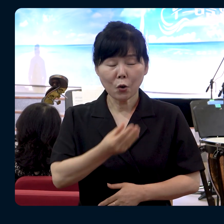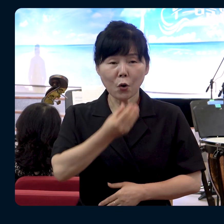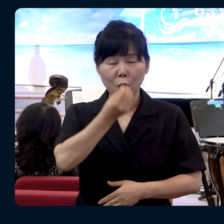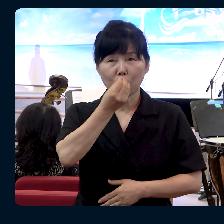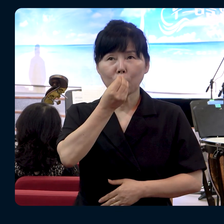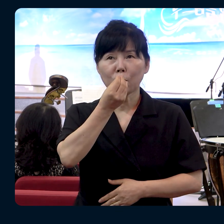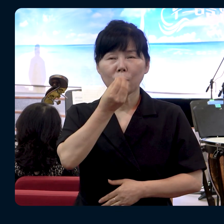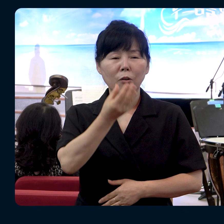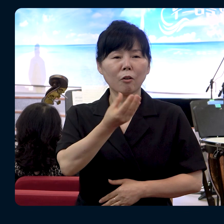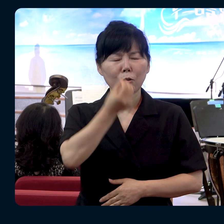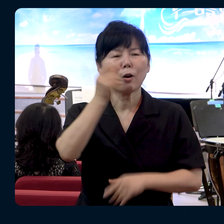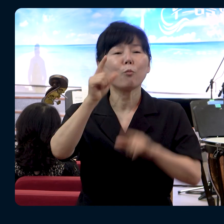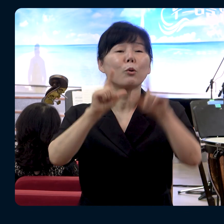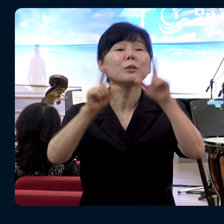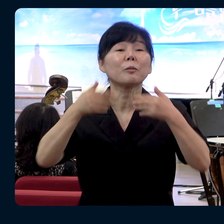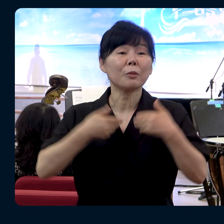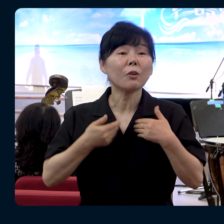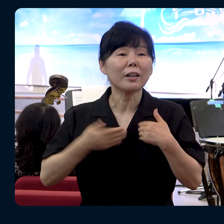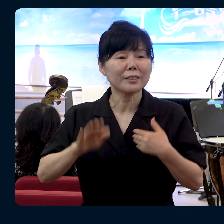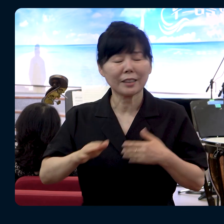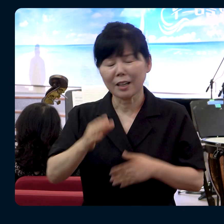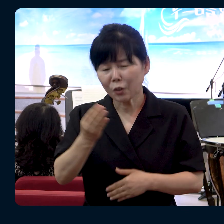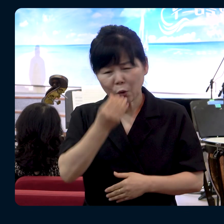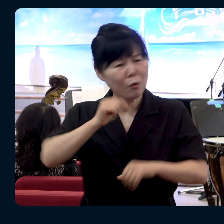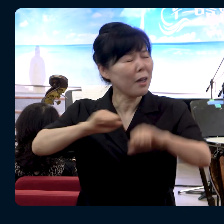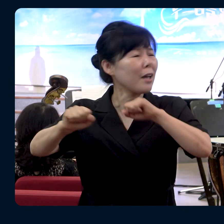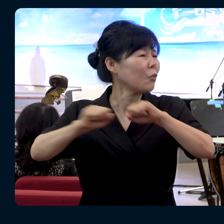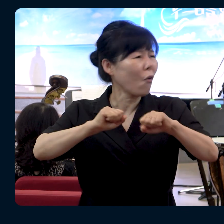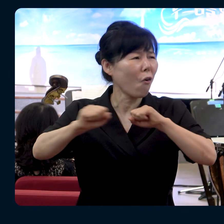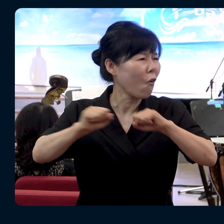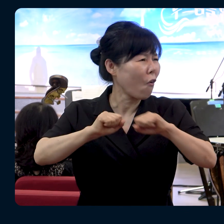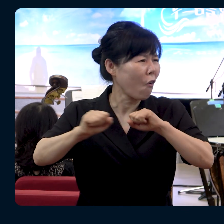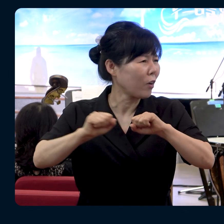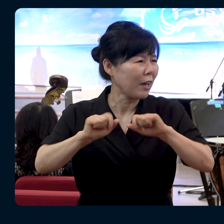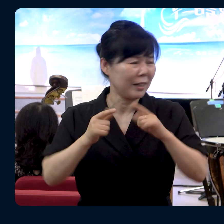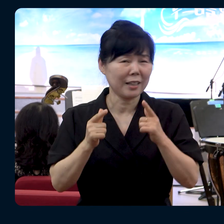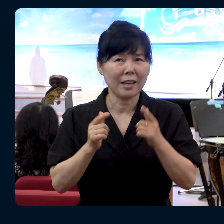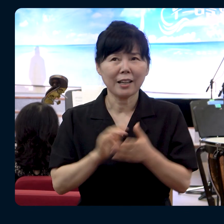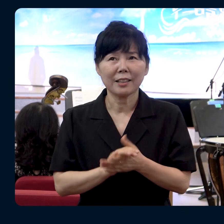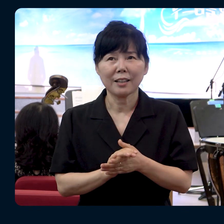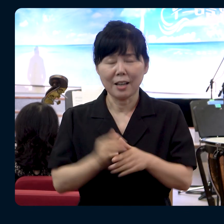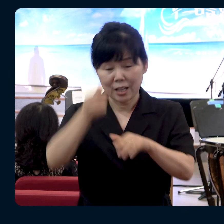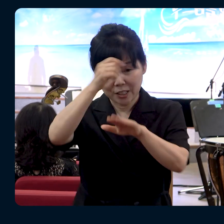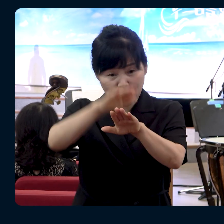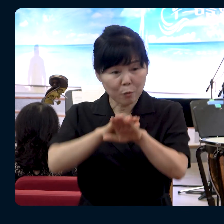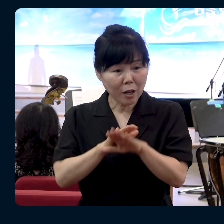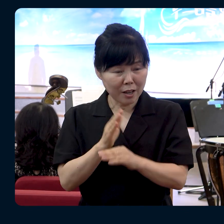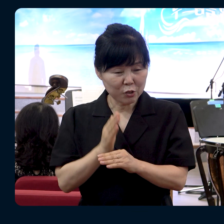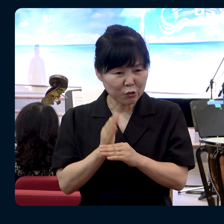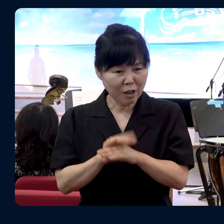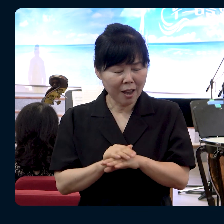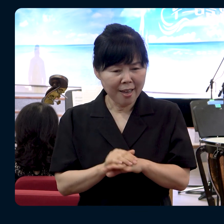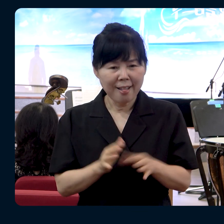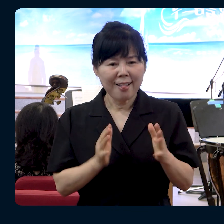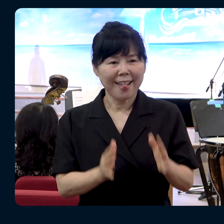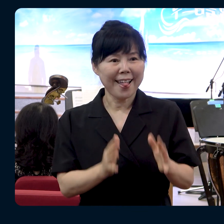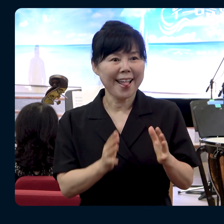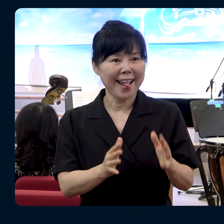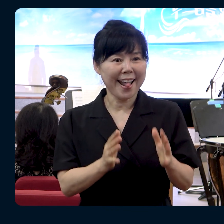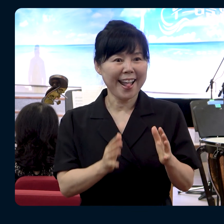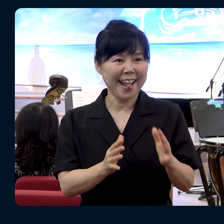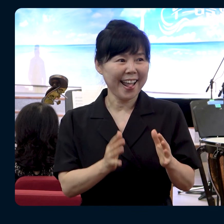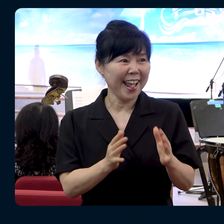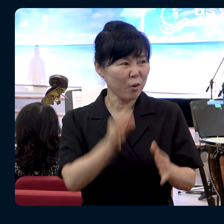모습으로 있어야 된다. 천주교의 의전이 많은 것처럼 예배 중에 자꾸 시끄럽게 찬양하고 하면 막 분노가